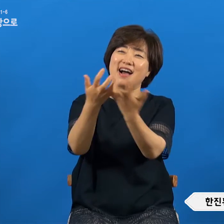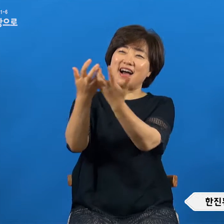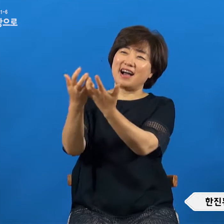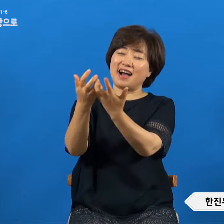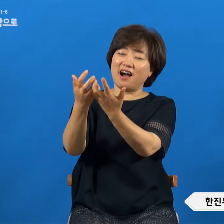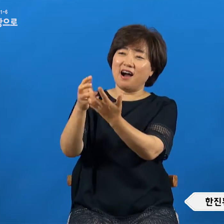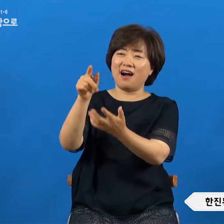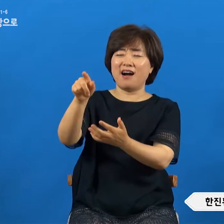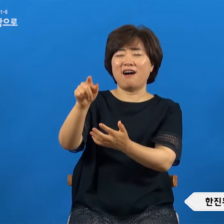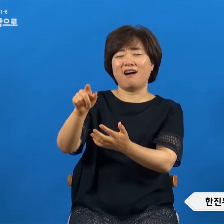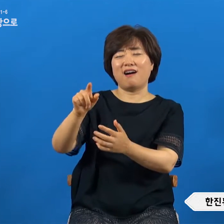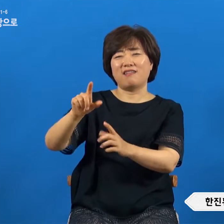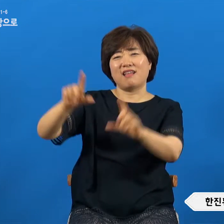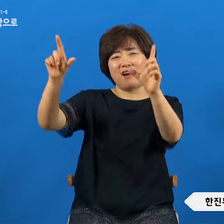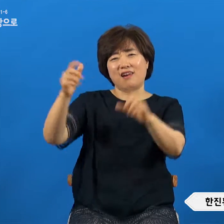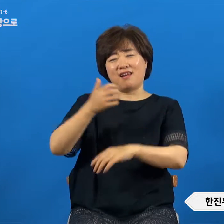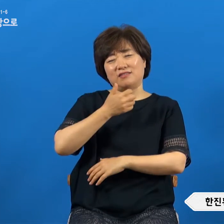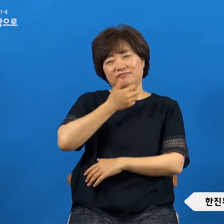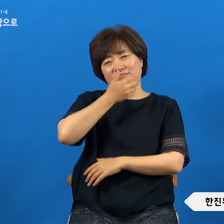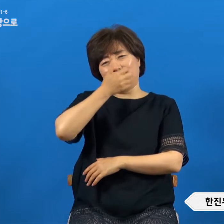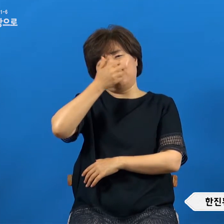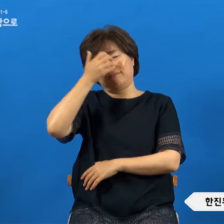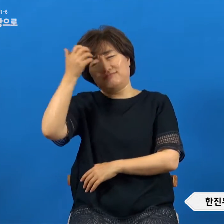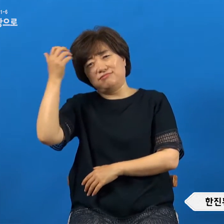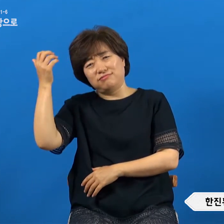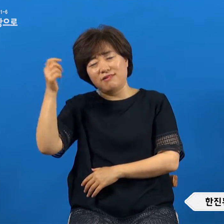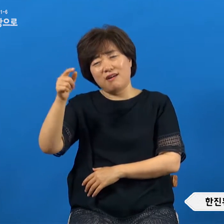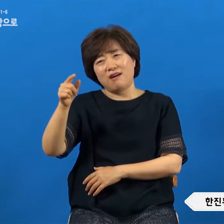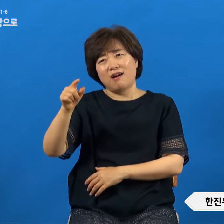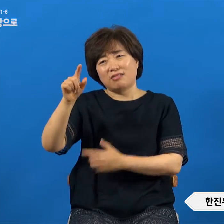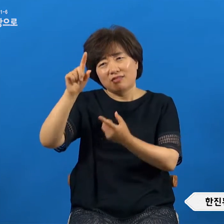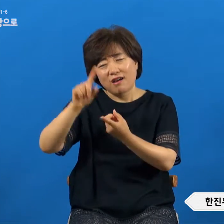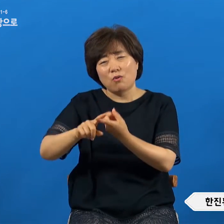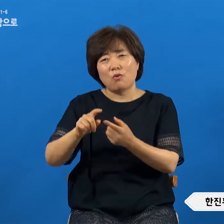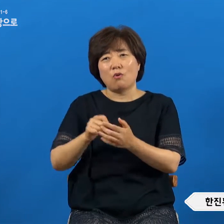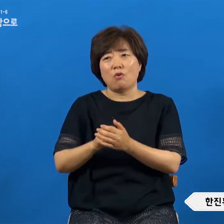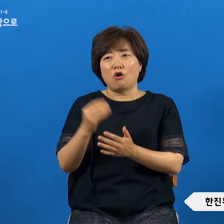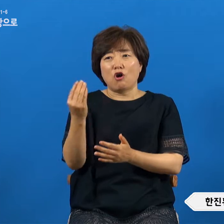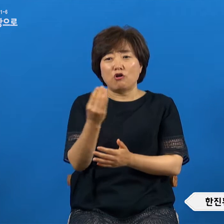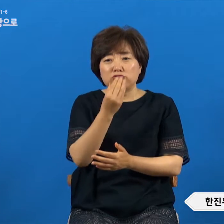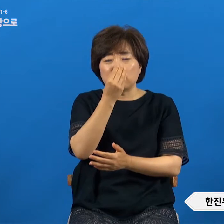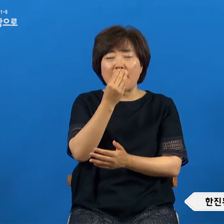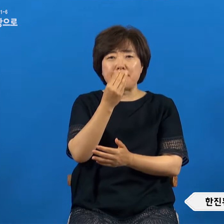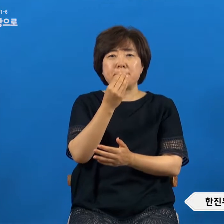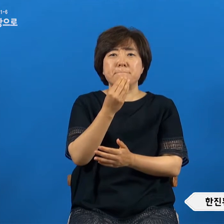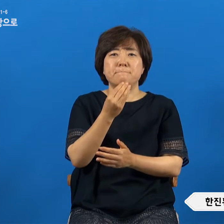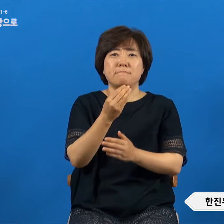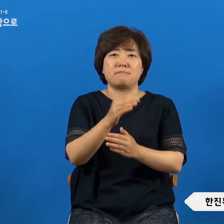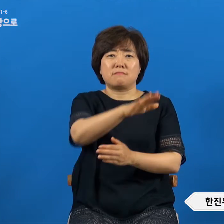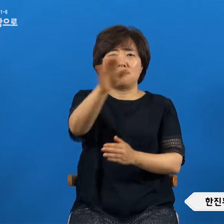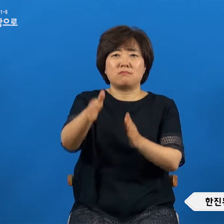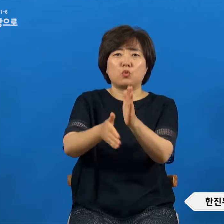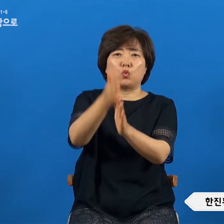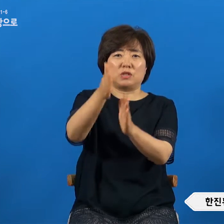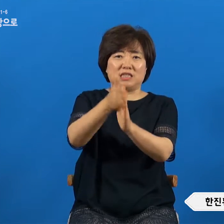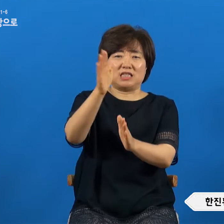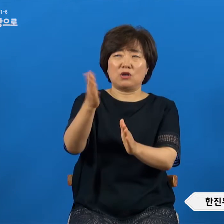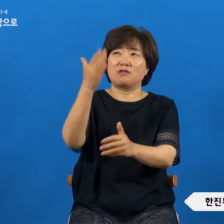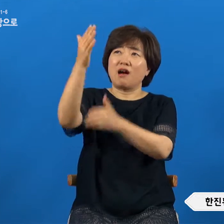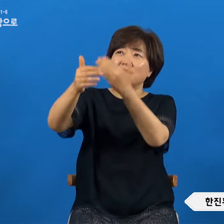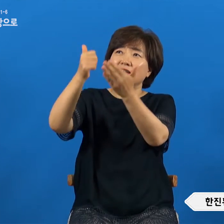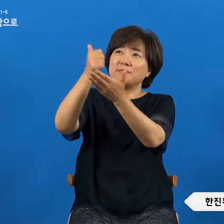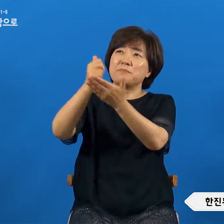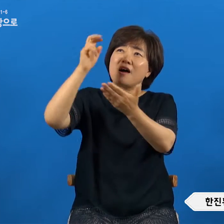때문입니다. 예루살렘이 다시금 거룩한 도시가 되어서 온 민족과 열방 앞에 하나님의